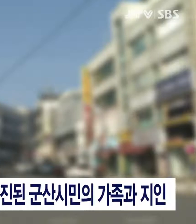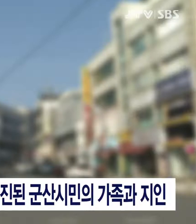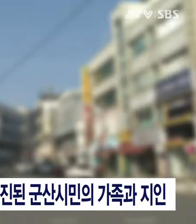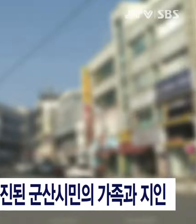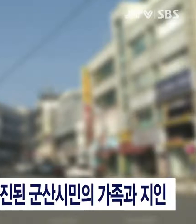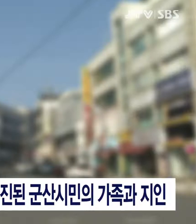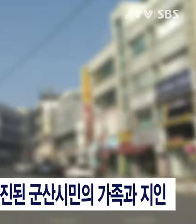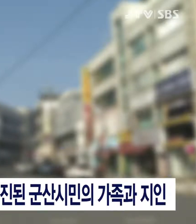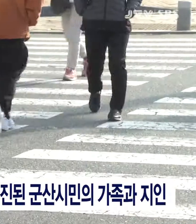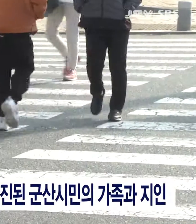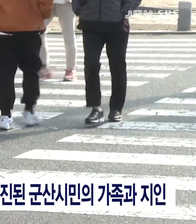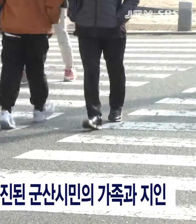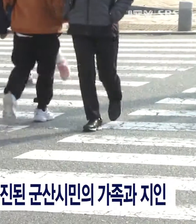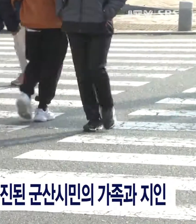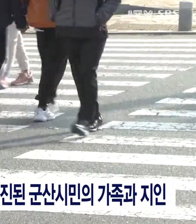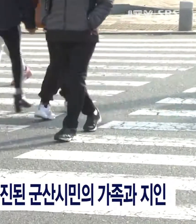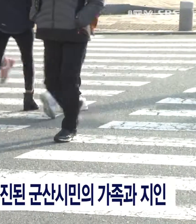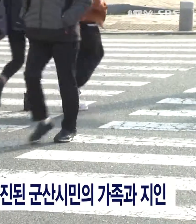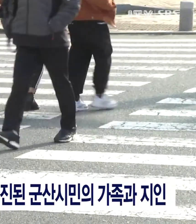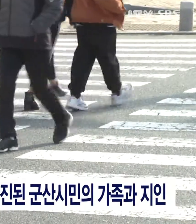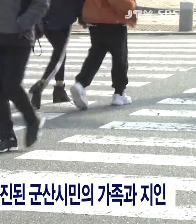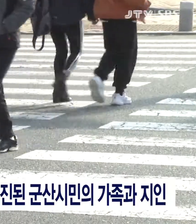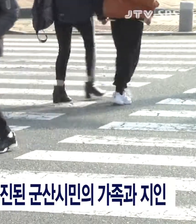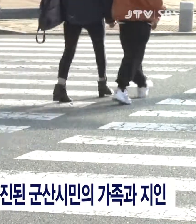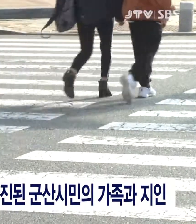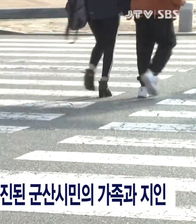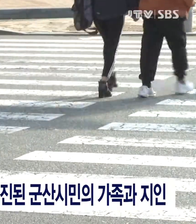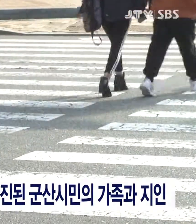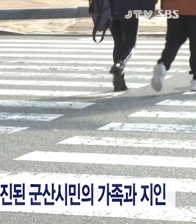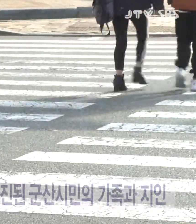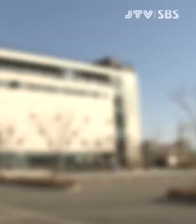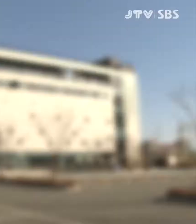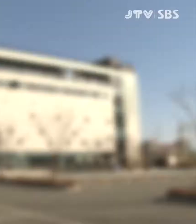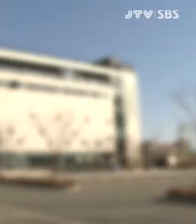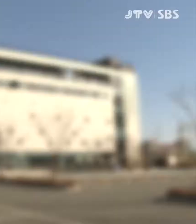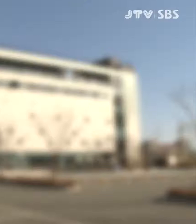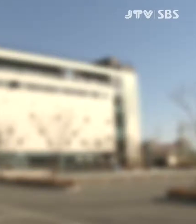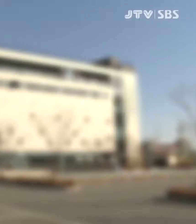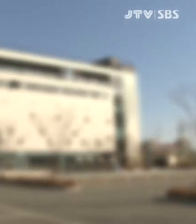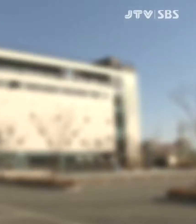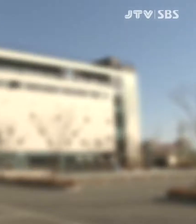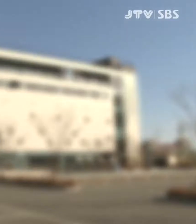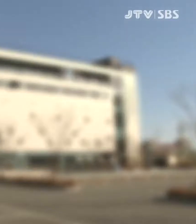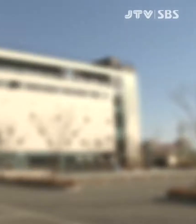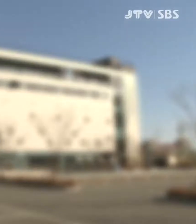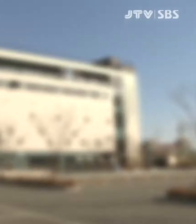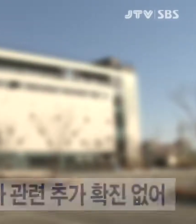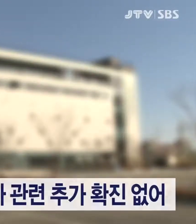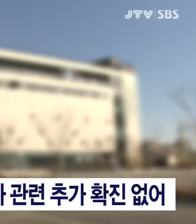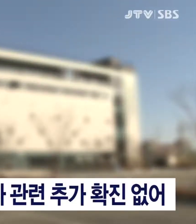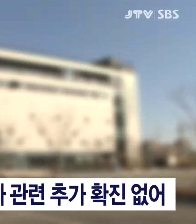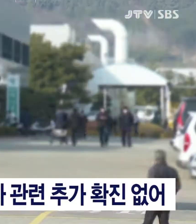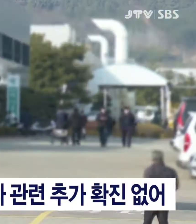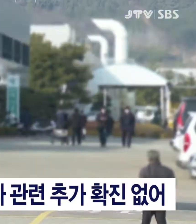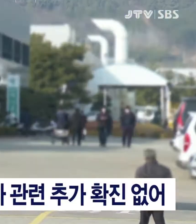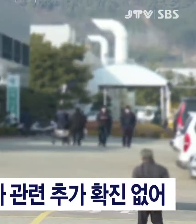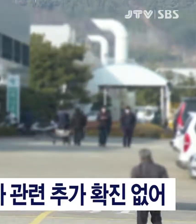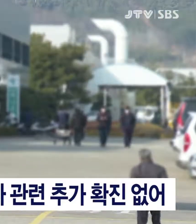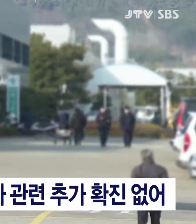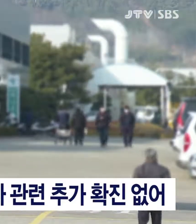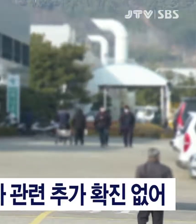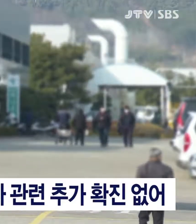확진 판정을 받은 50대 군산 시민의 가족과 지인입니다. 전주 에코시티 대형교회와